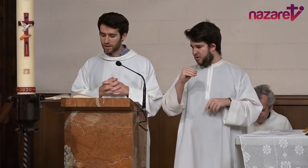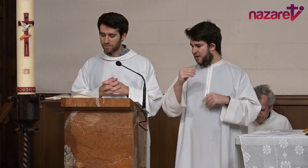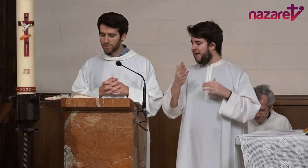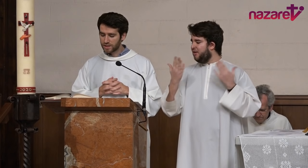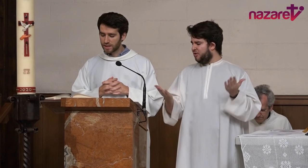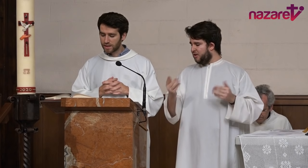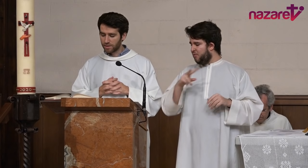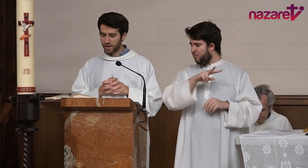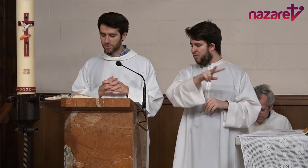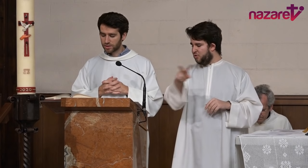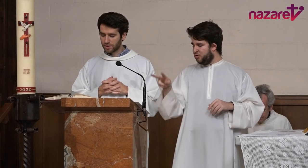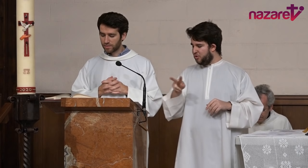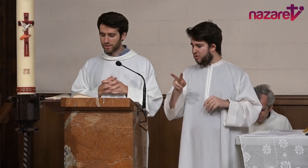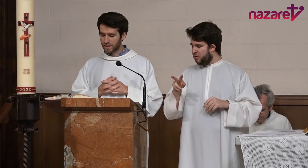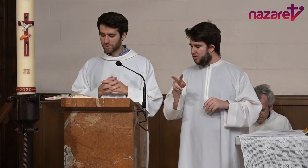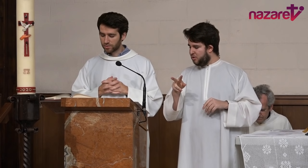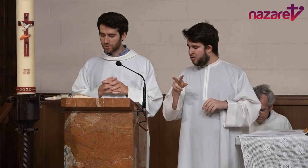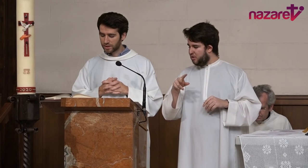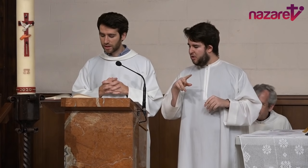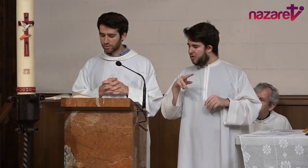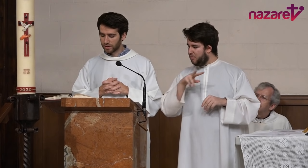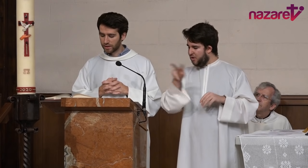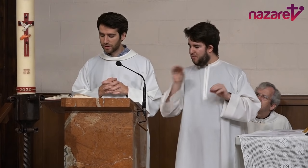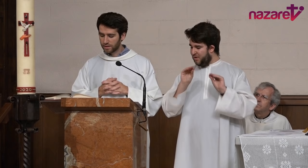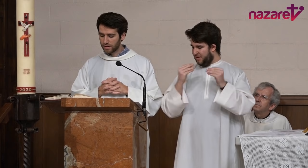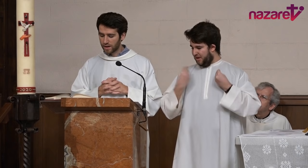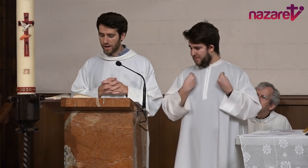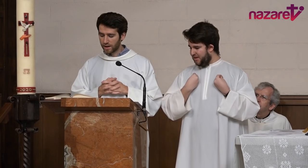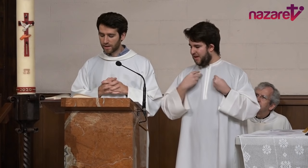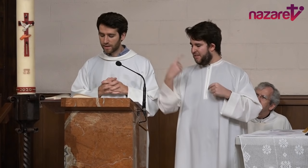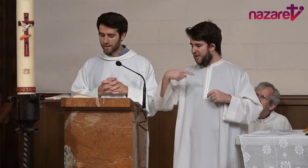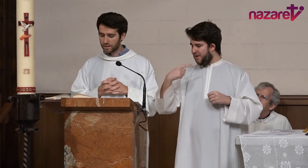que fuisteis liberados de vuestra conducta inútil, heredada de